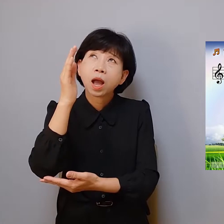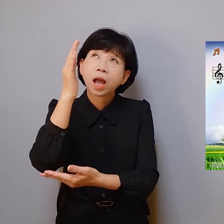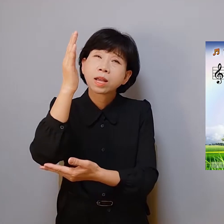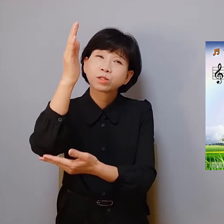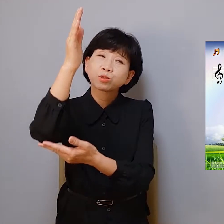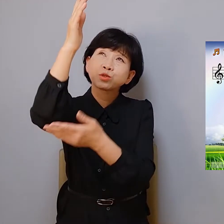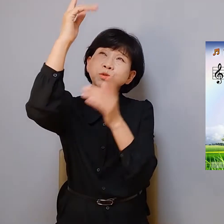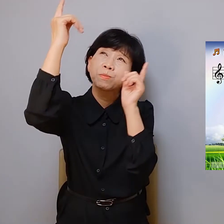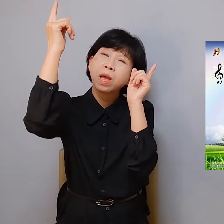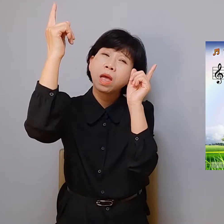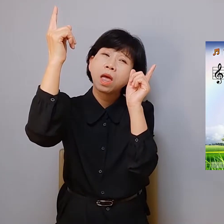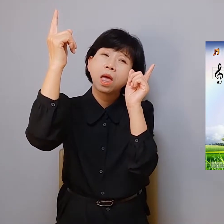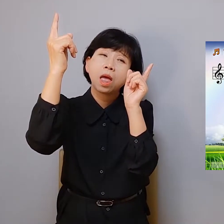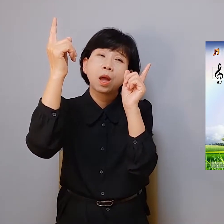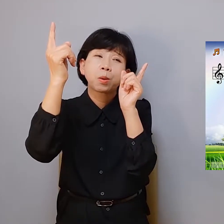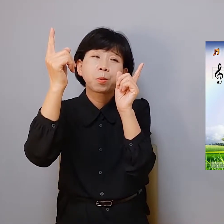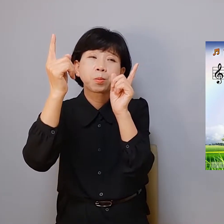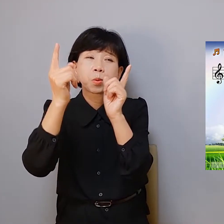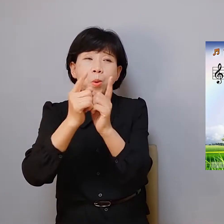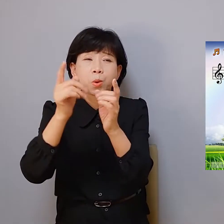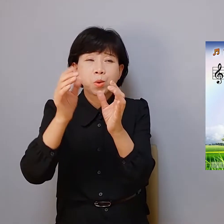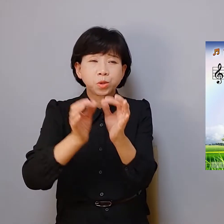주님을 영광 중